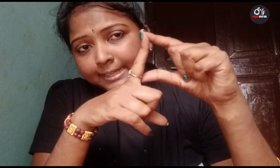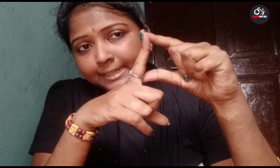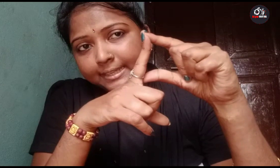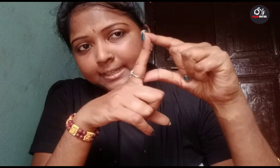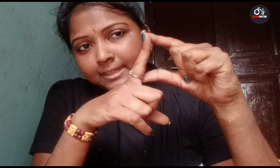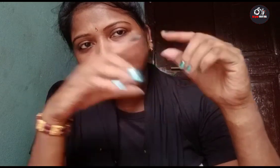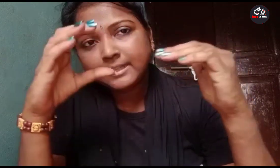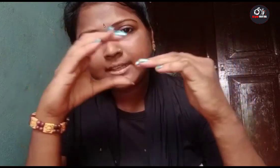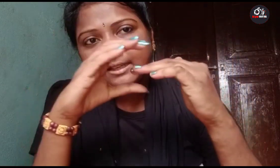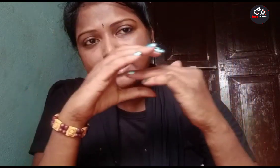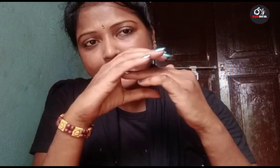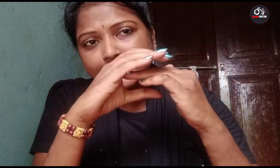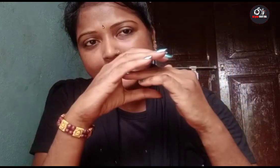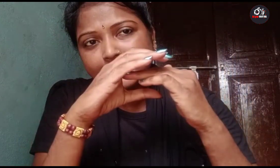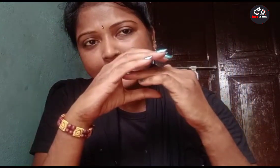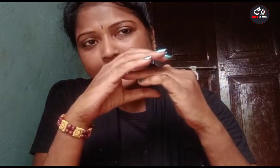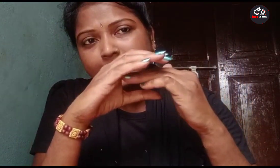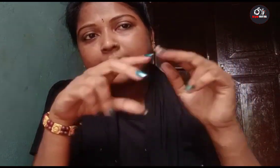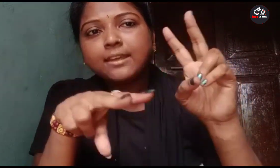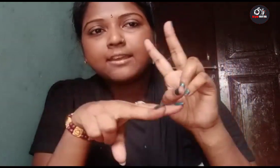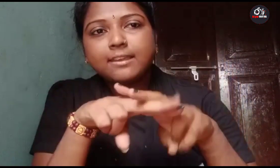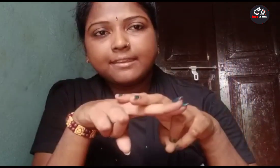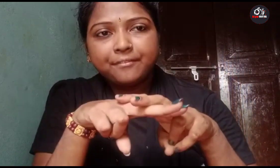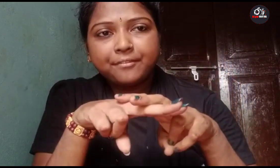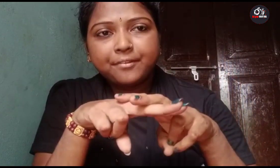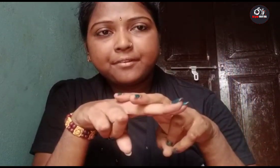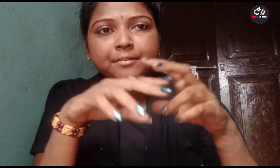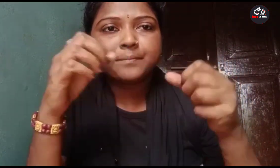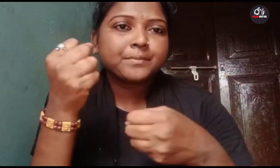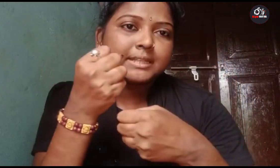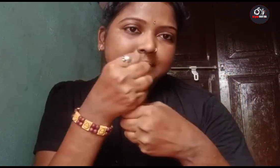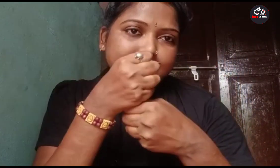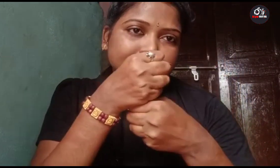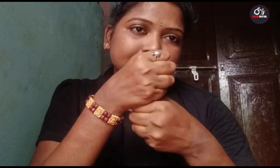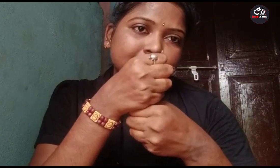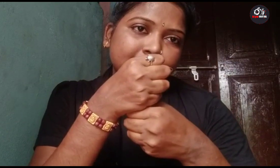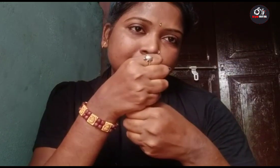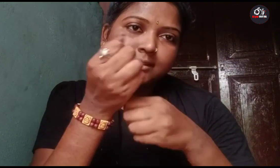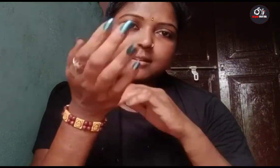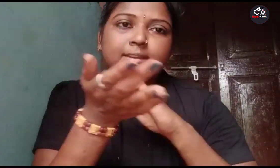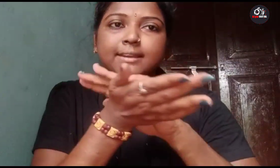డి ఈ ఎఫ్ జి